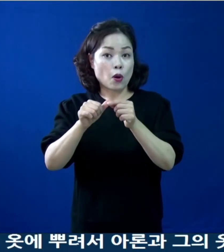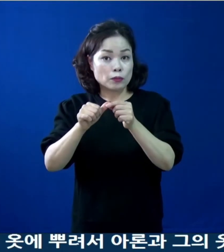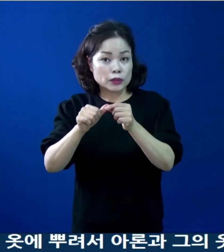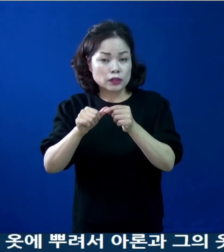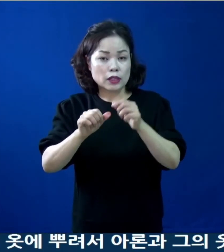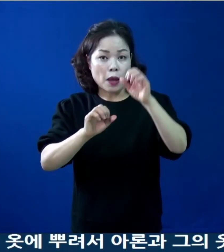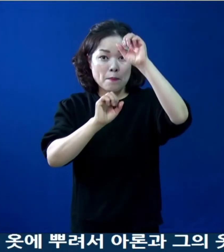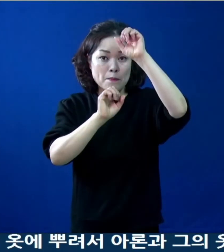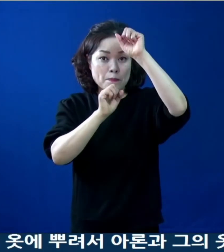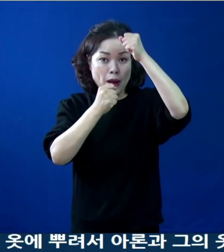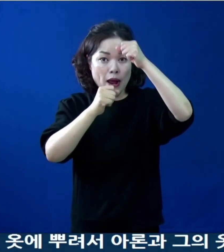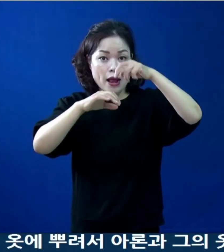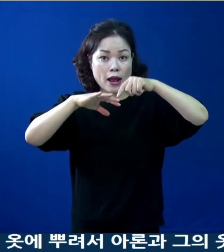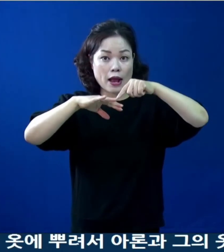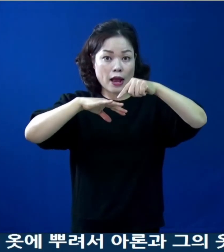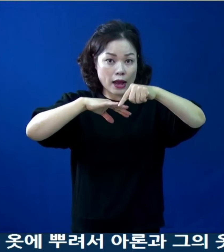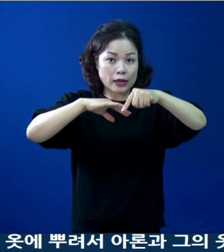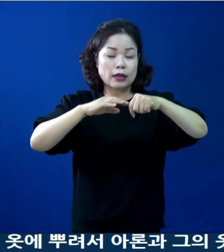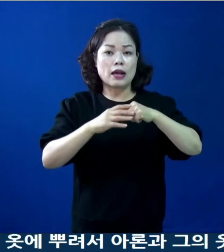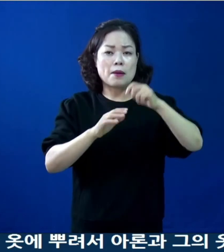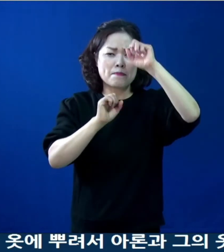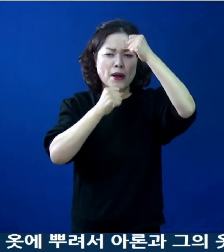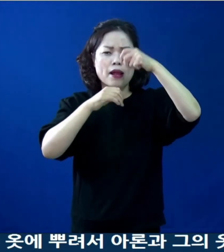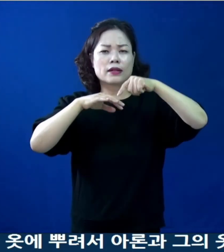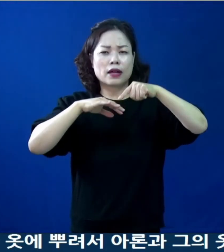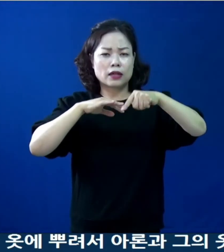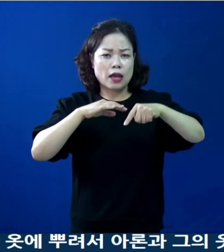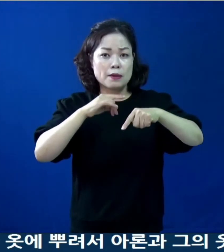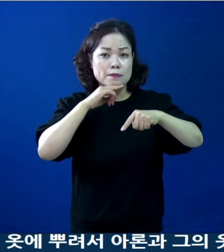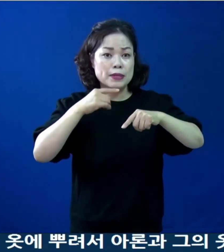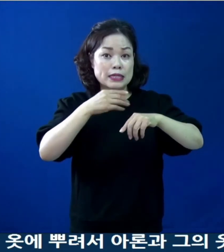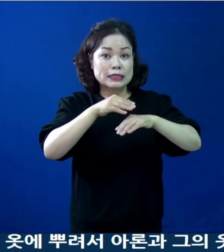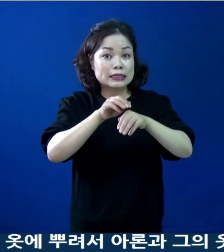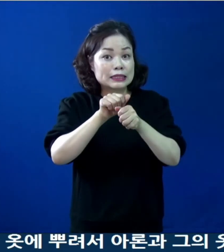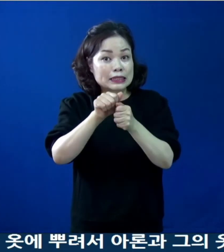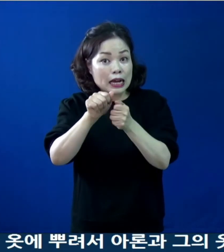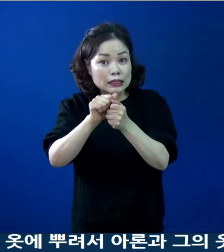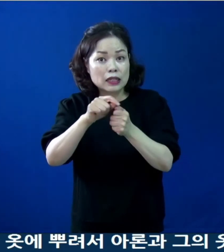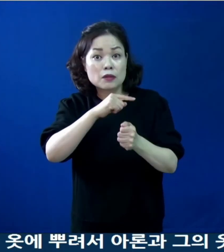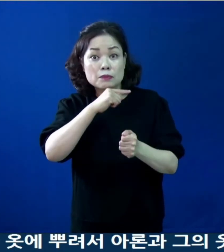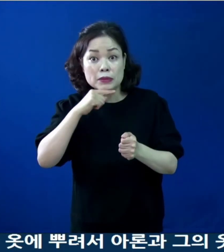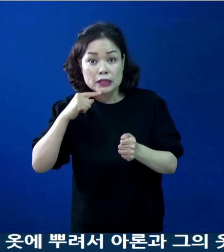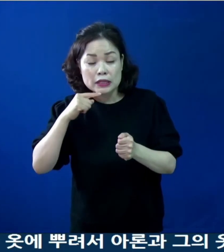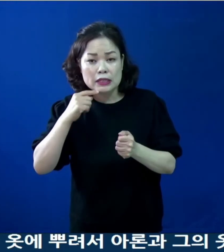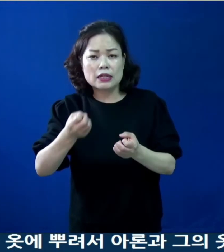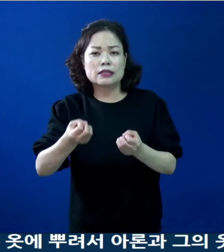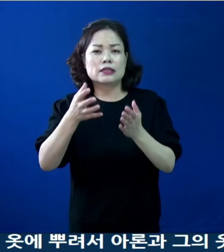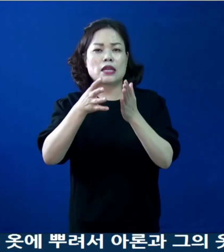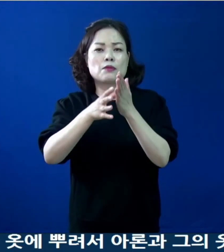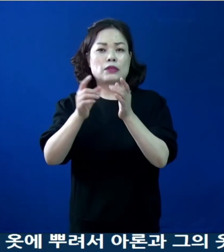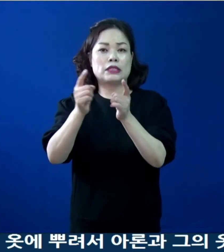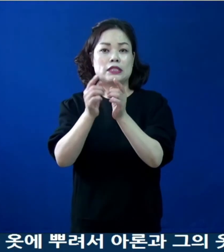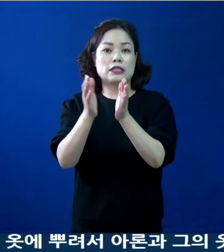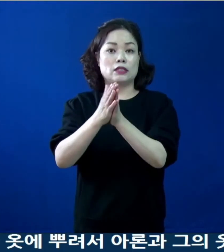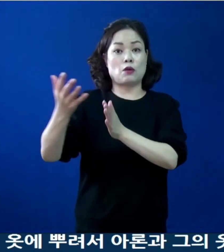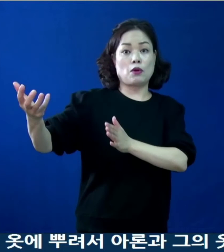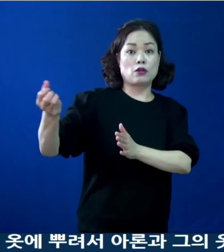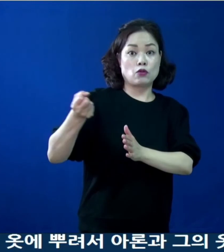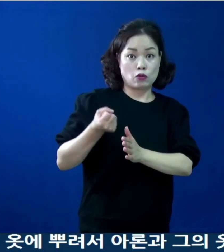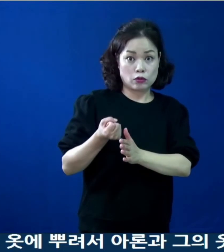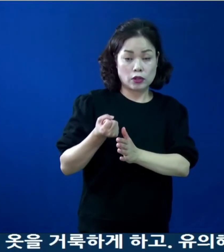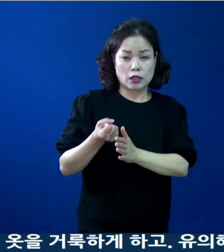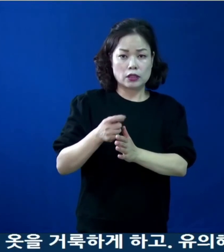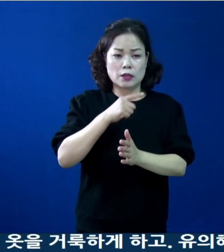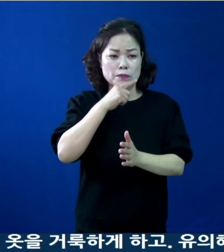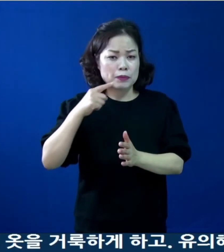엄지손가락 엄지 발가락에 피를 닦을 때 그 피는요 제물에서 직접 갖고 온 거예요. 근데